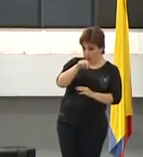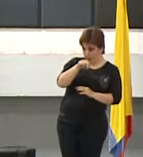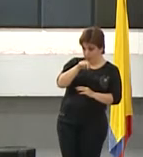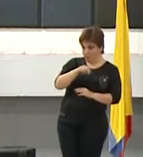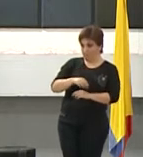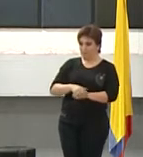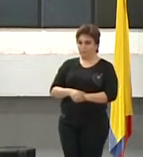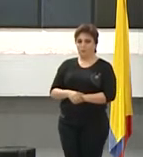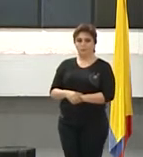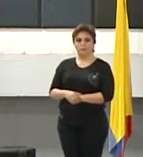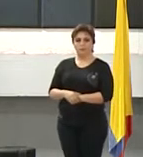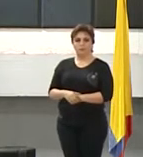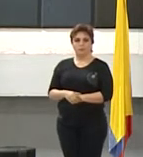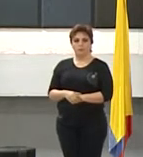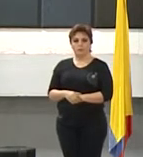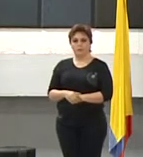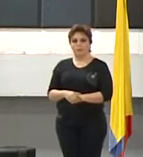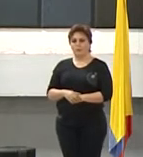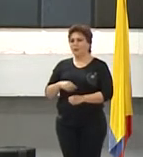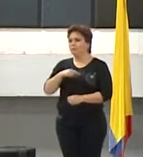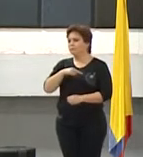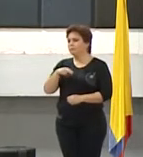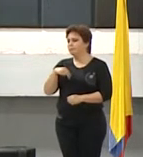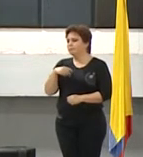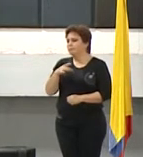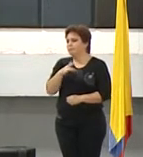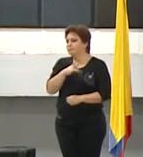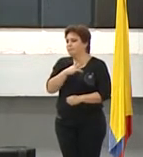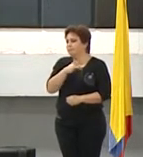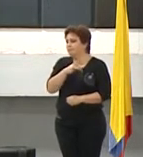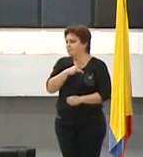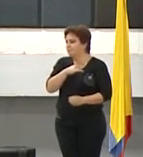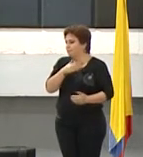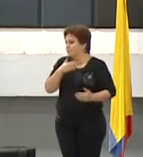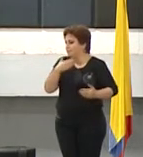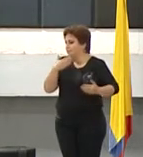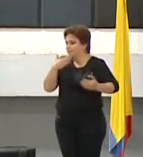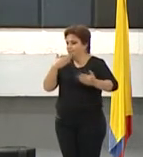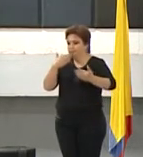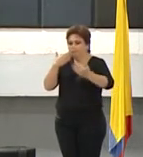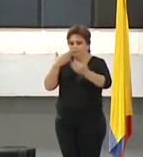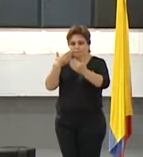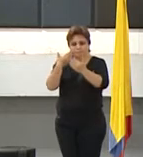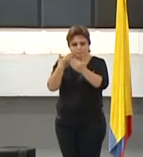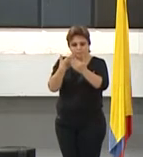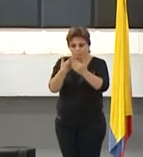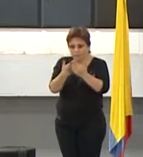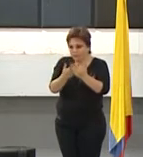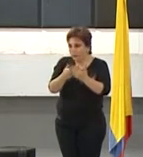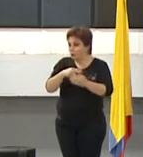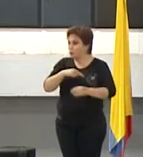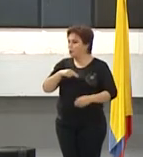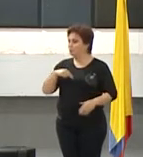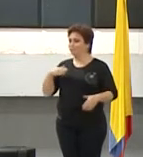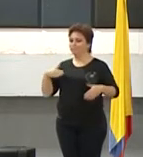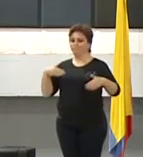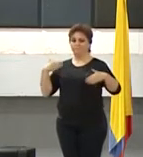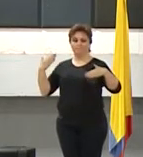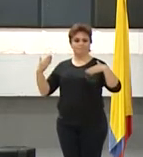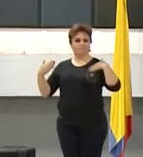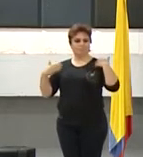sintiéndonos muy agradecidos y muy contentos por que ustedes estén con nosotros aquí